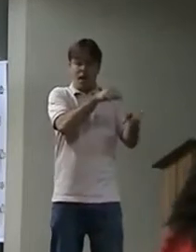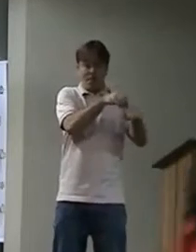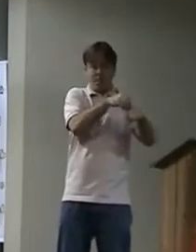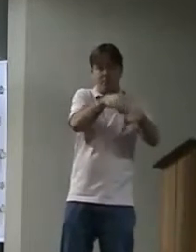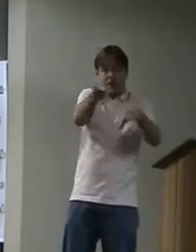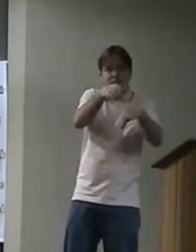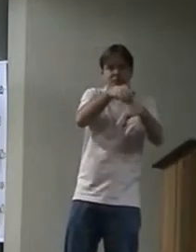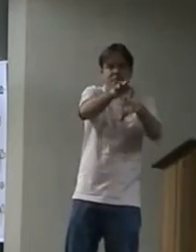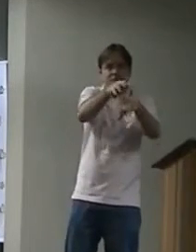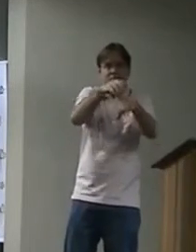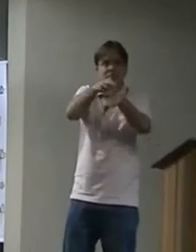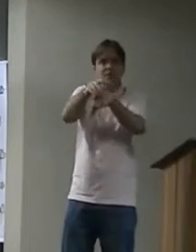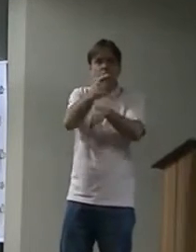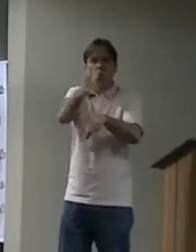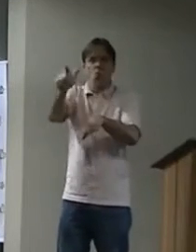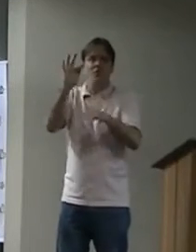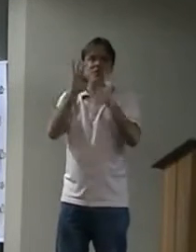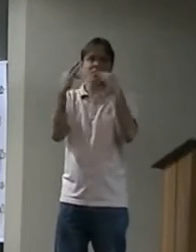familiares.